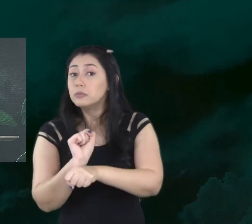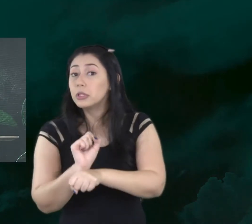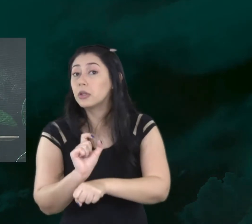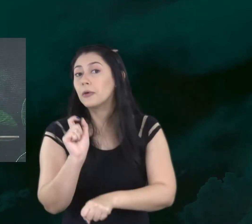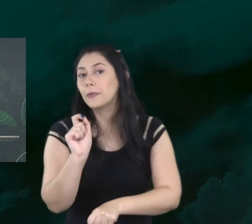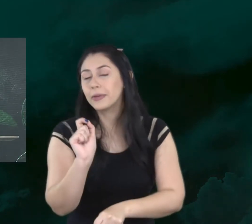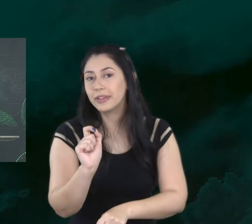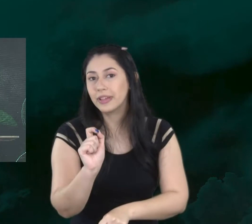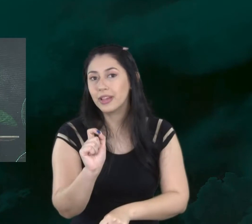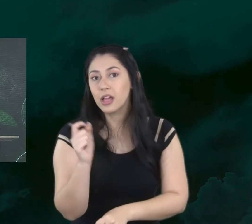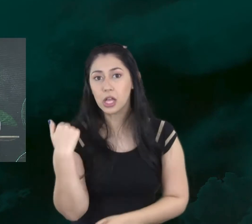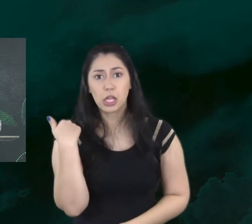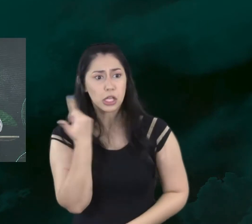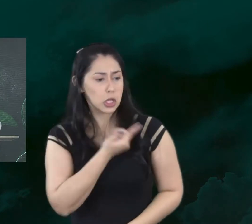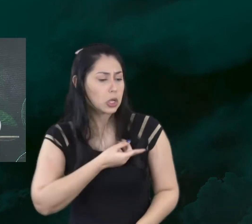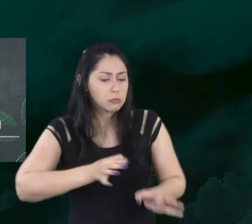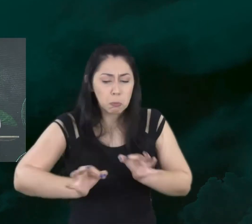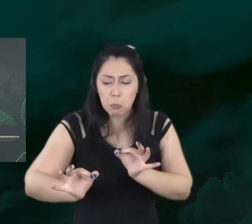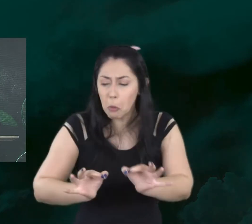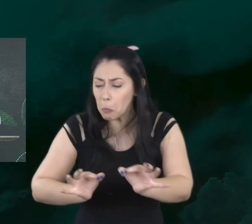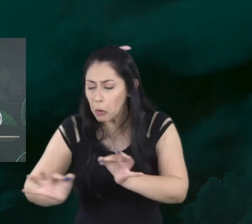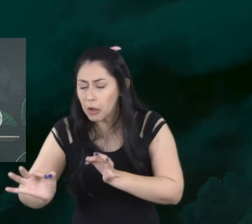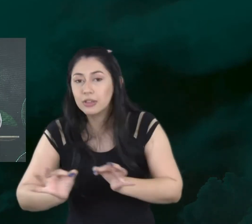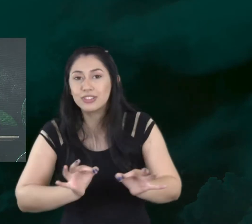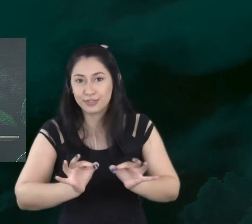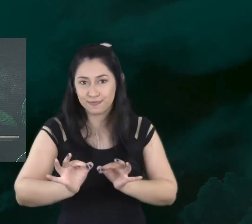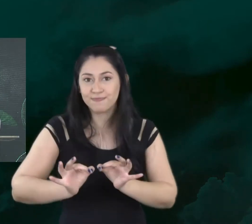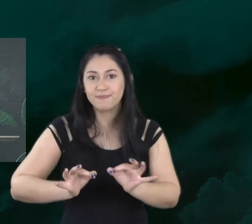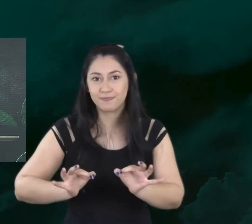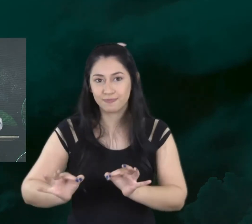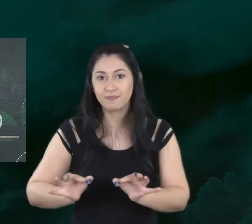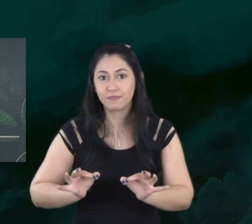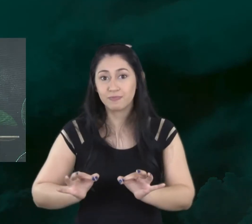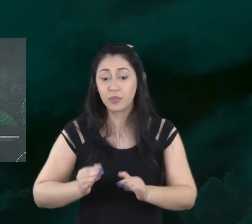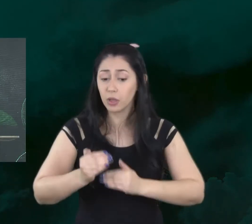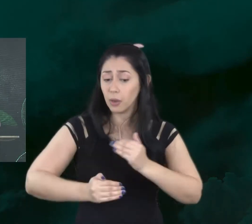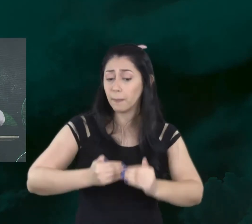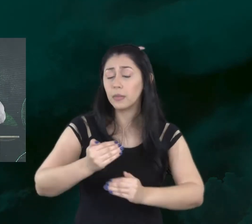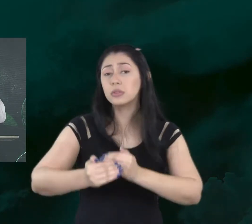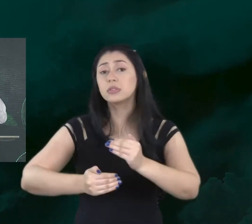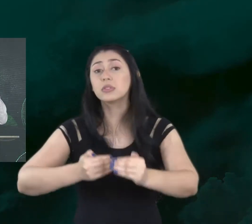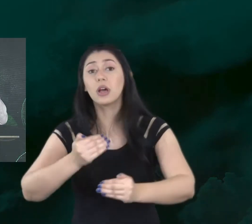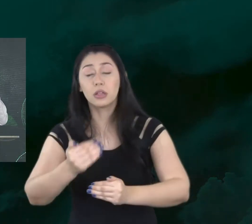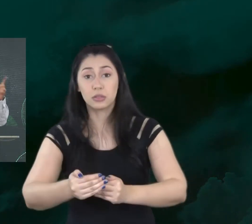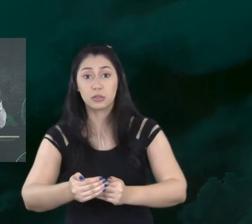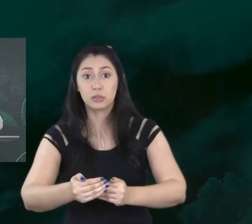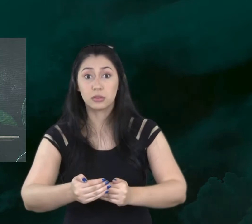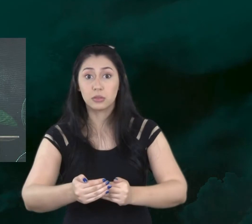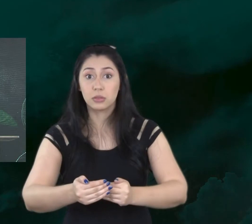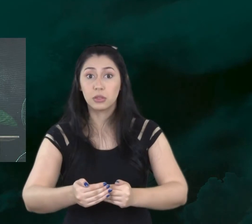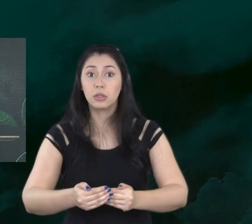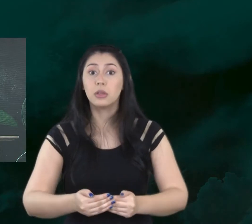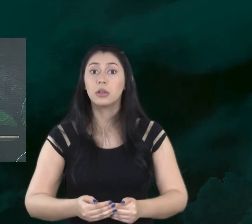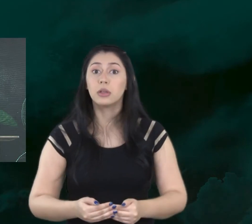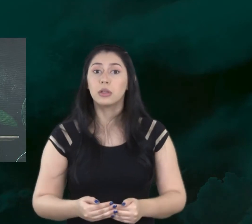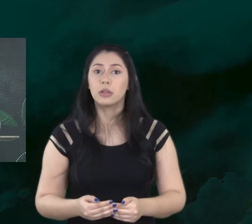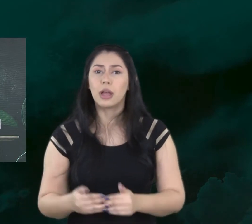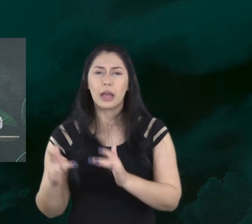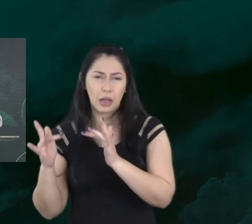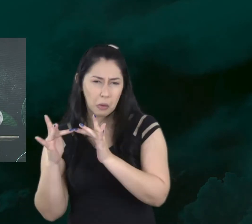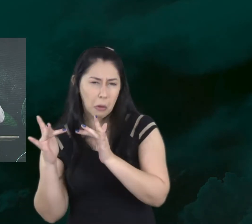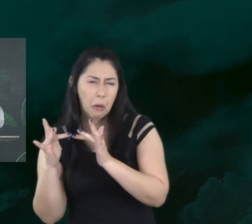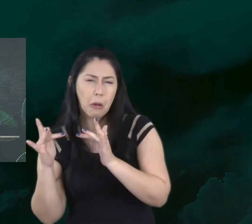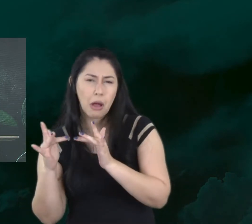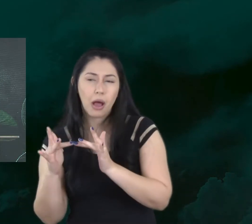todas as coisas sejam postas debaixo dos seus pés. E então esse processo todo tem tudo a ver com a segunda vinda de Cristo.